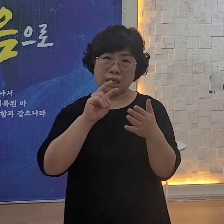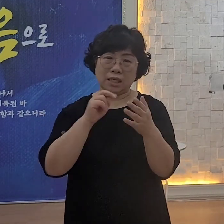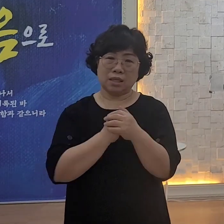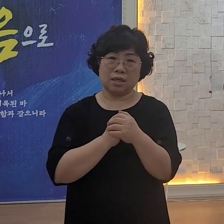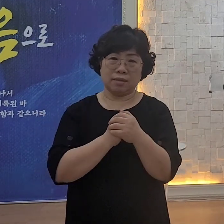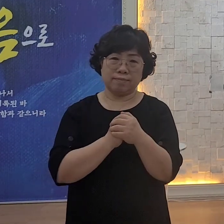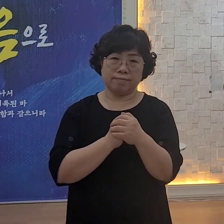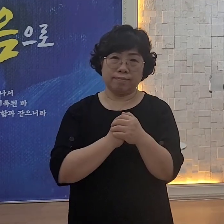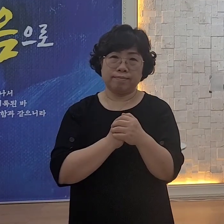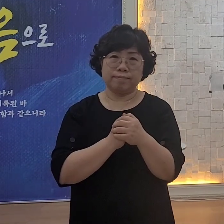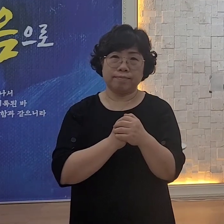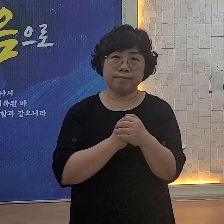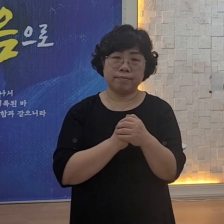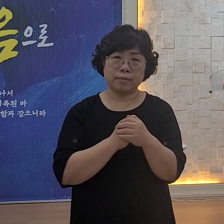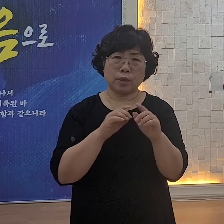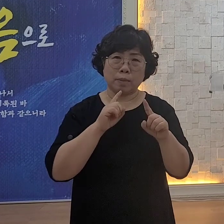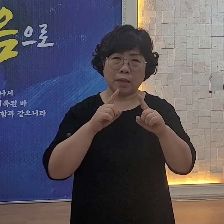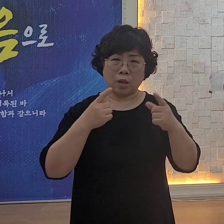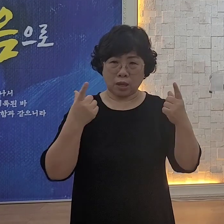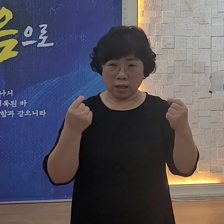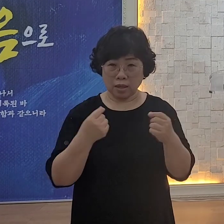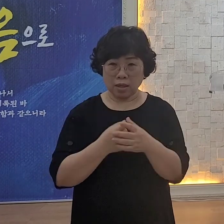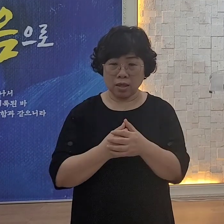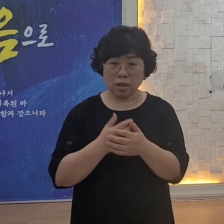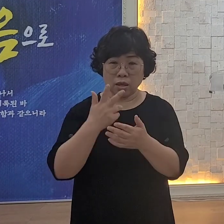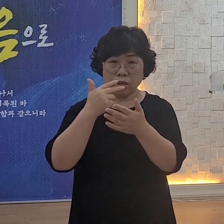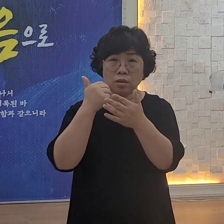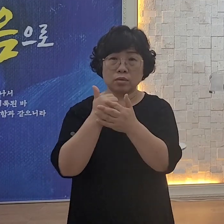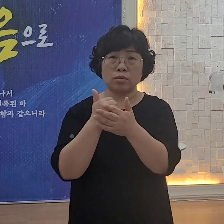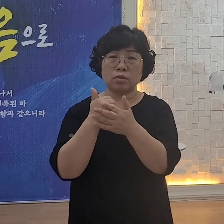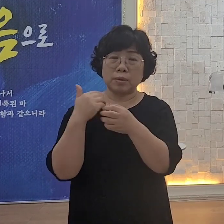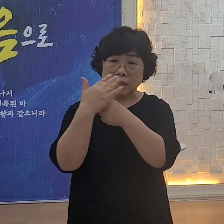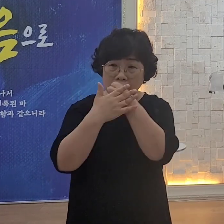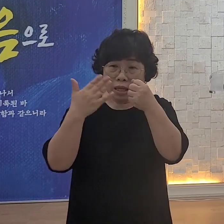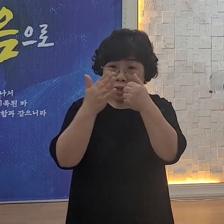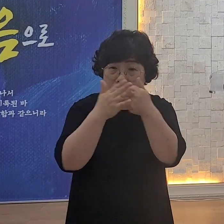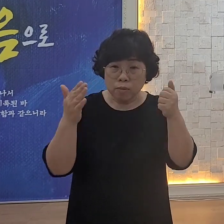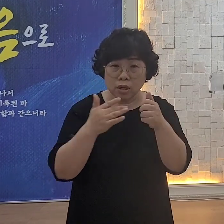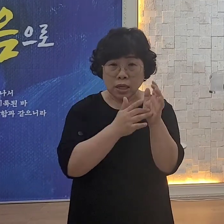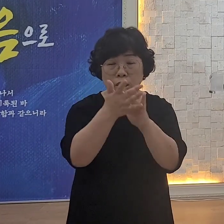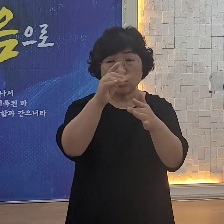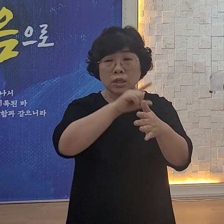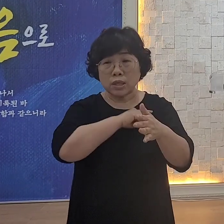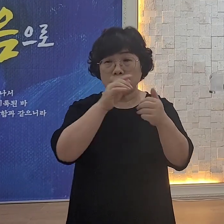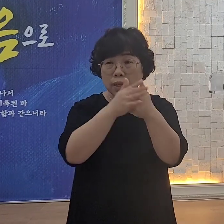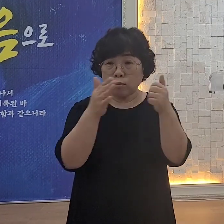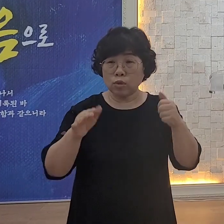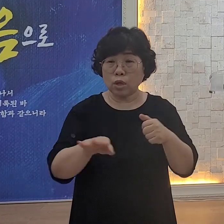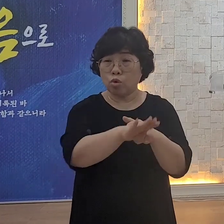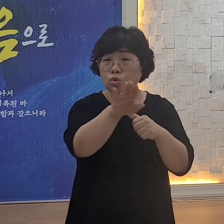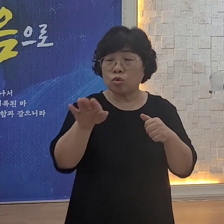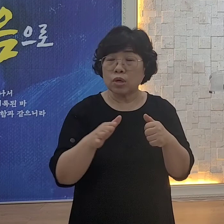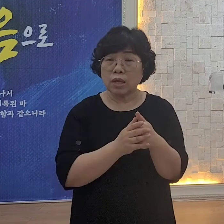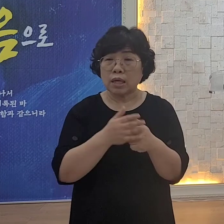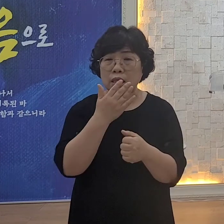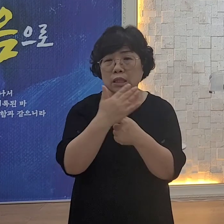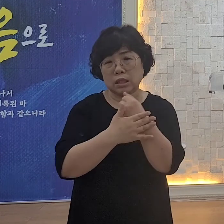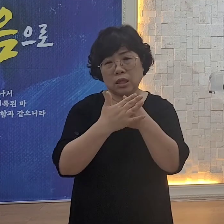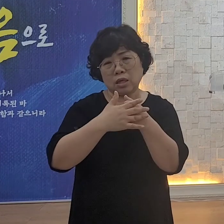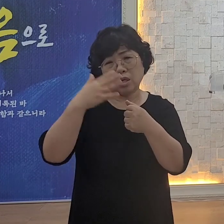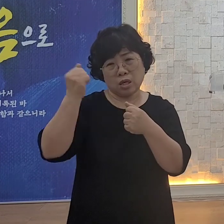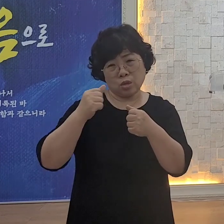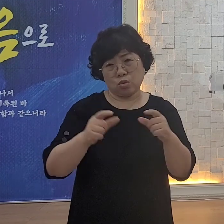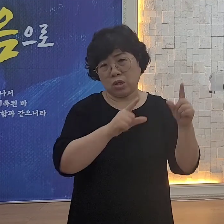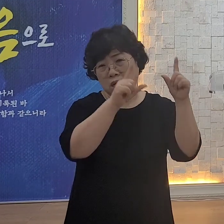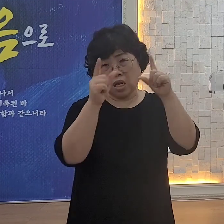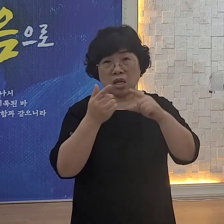너무나 똑같은 말씀, 정말 주님의 그 은혜 때문에, 정말 그 예수 이름 때문에 우리가 이런 은혜를 누리고